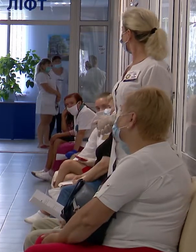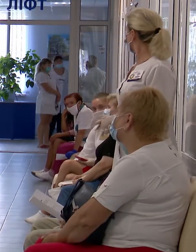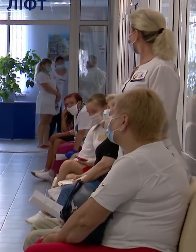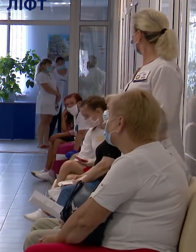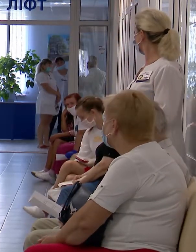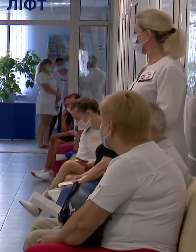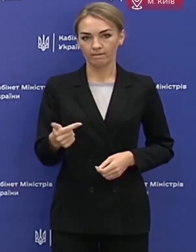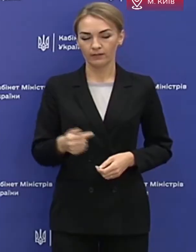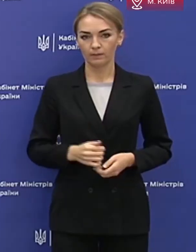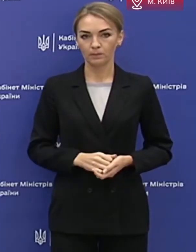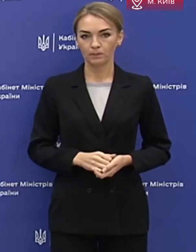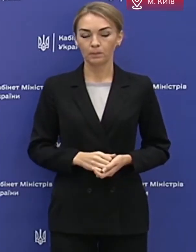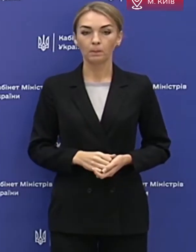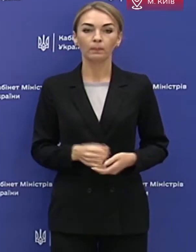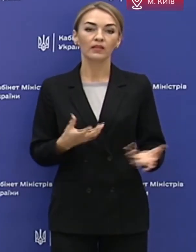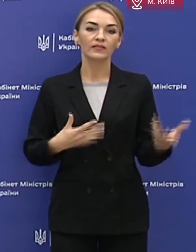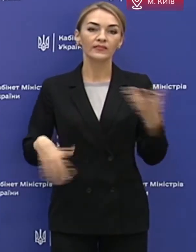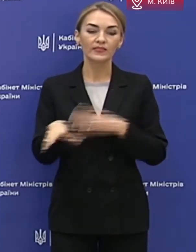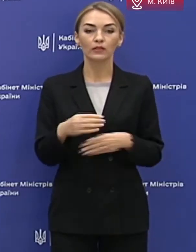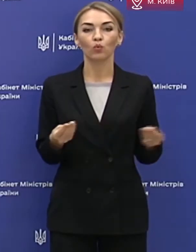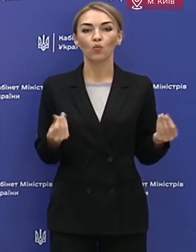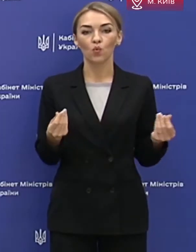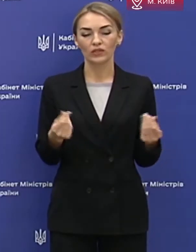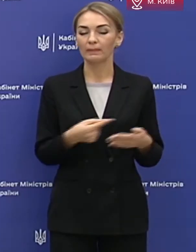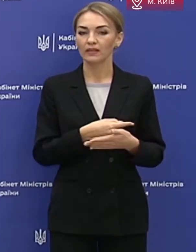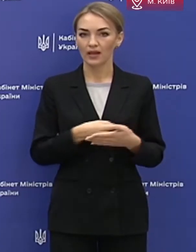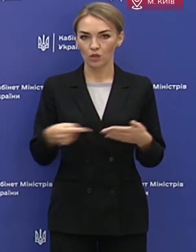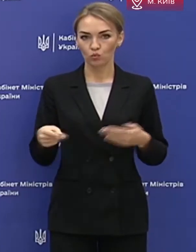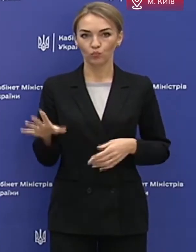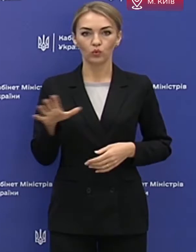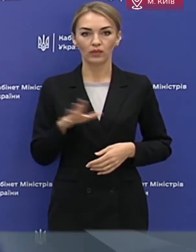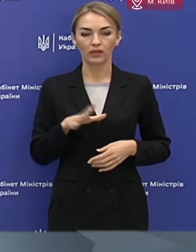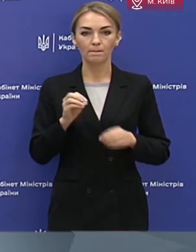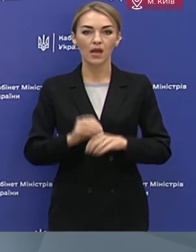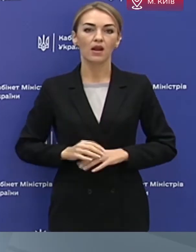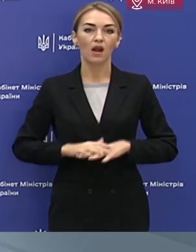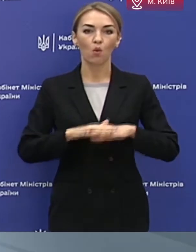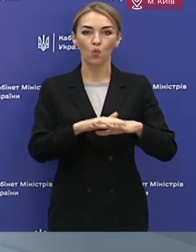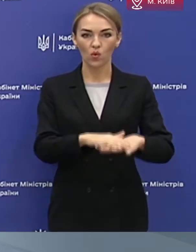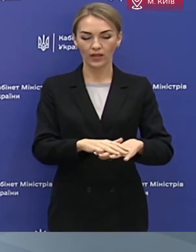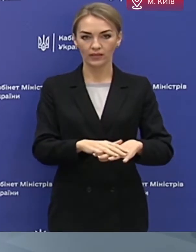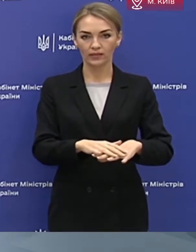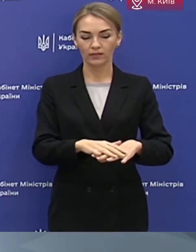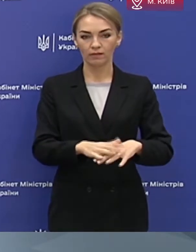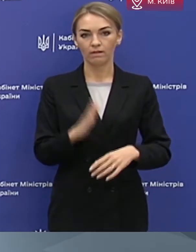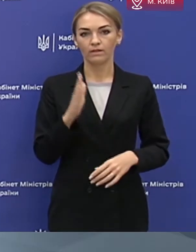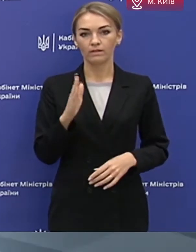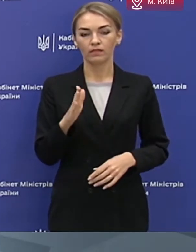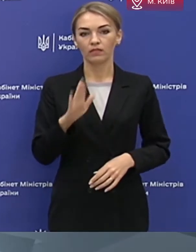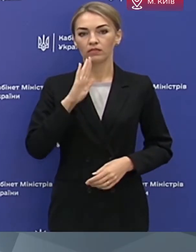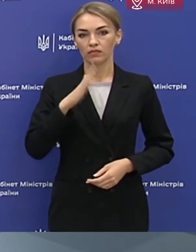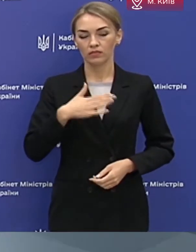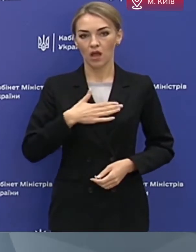року. Всі кошти, підкреслюю, були перераховані в